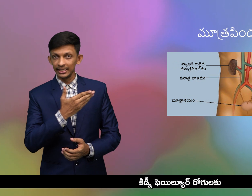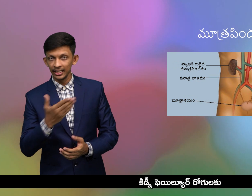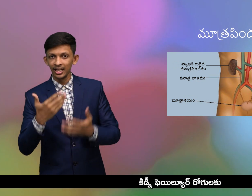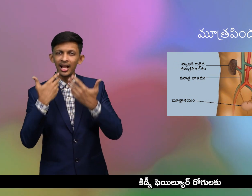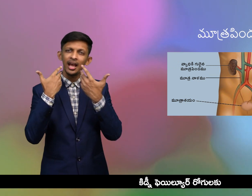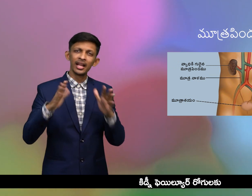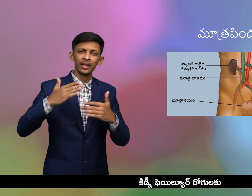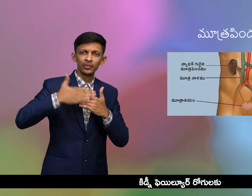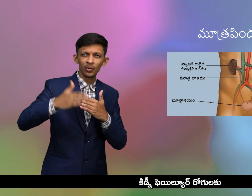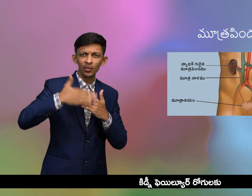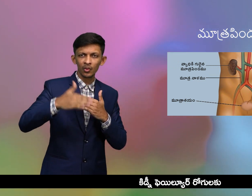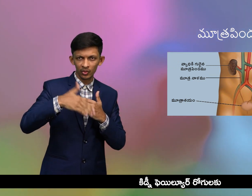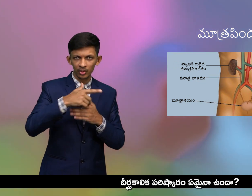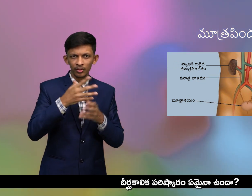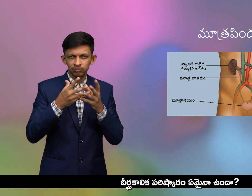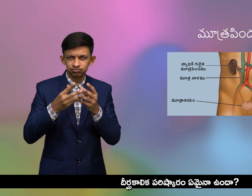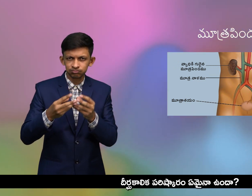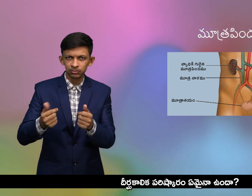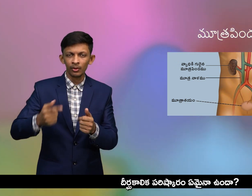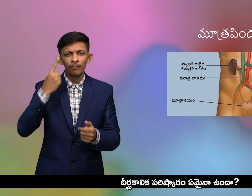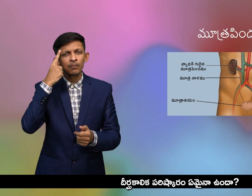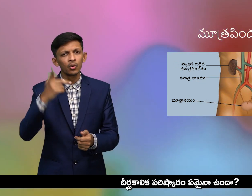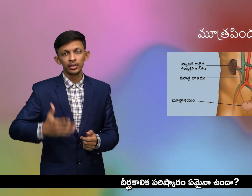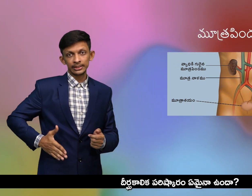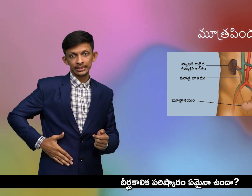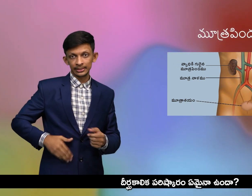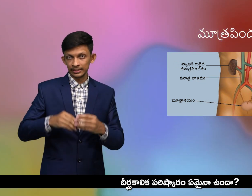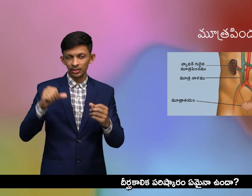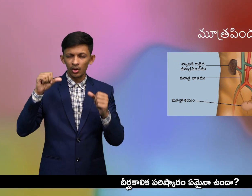కిడ్నీ ఫెయిల్యూర్ రోగులకు దీర్ఘకాలిక పరిష్కారం ఏమైనా ఉందా?